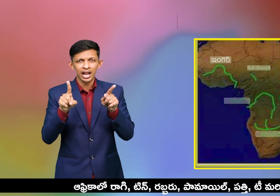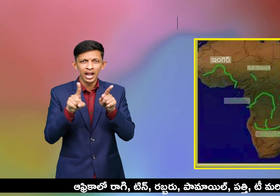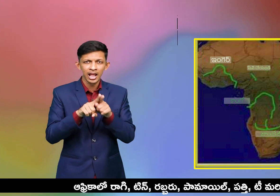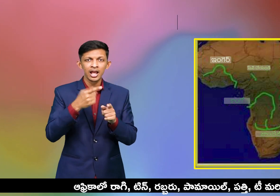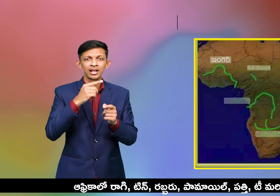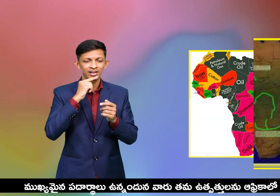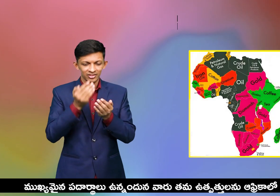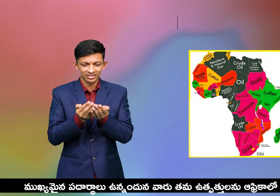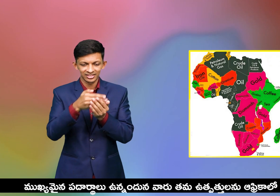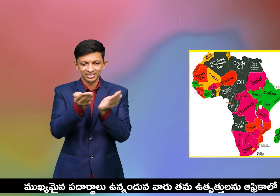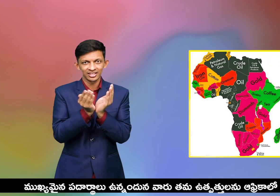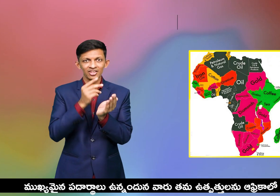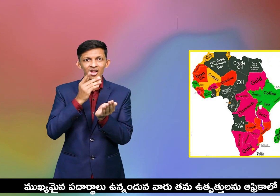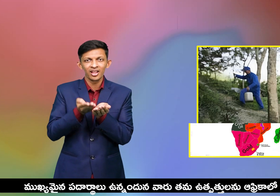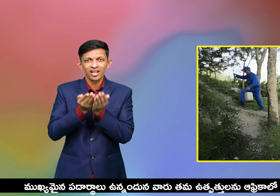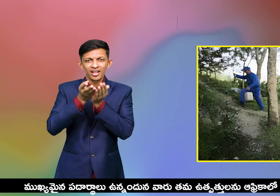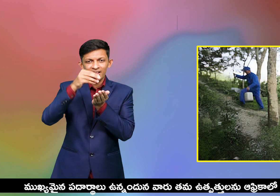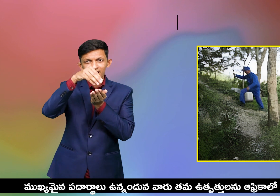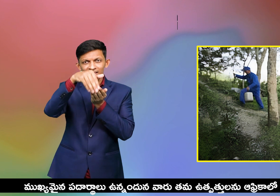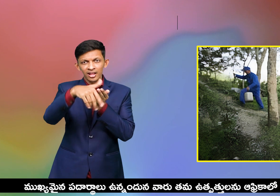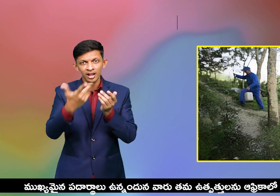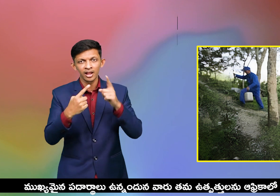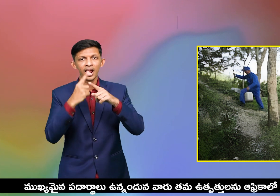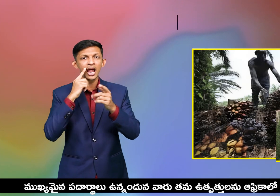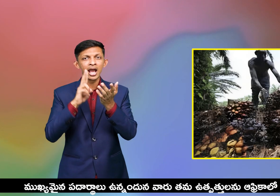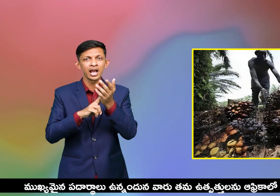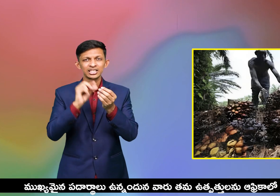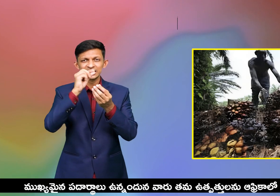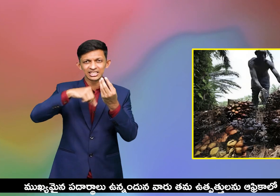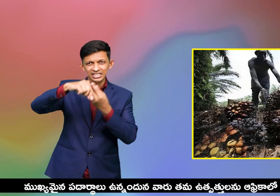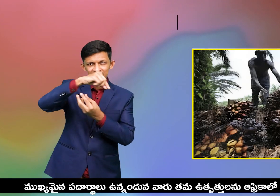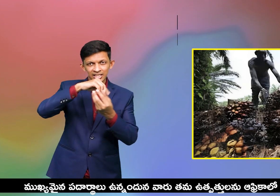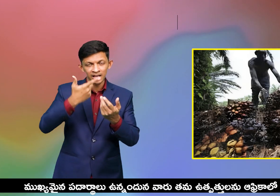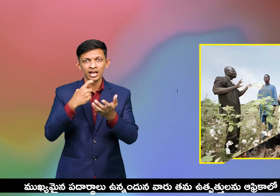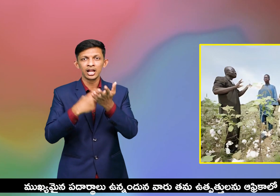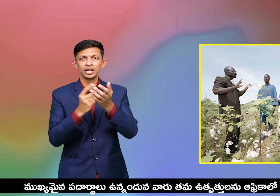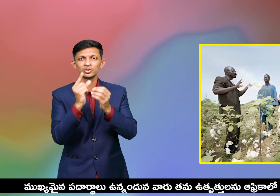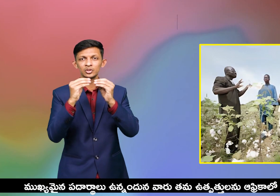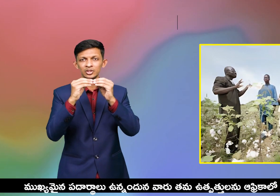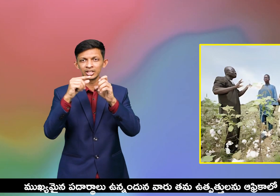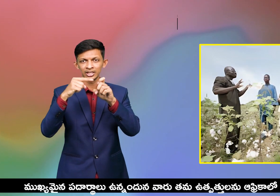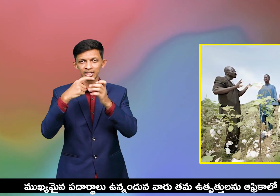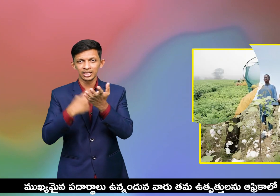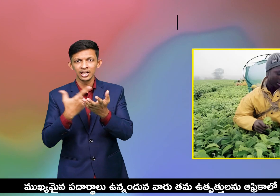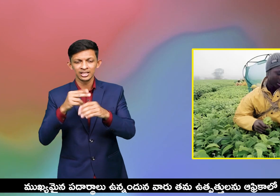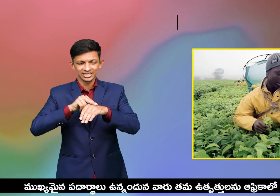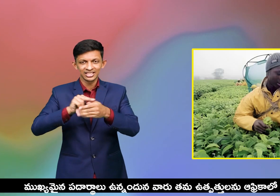వంటి ముఖ్యమైన పదార్థాలు ఉన్నందున వారు తమ ఉత్పత్తులను ఆఫ్రికాలో విక్రయించాలని